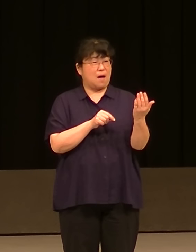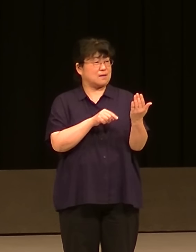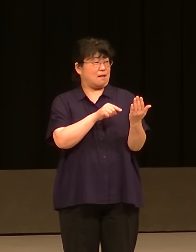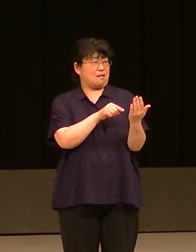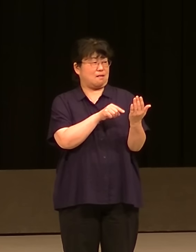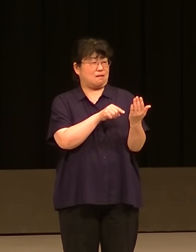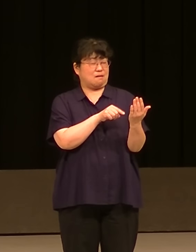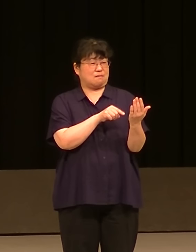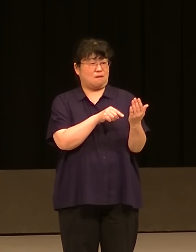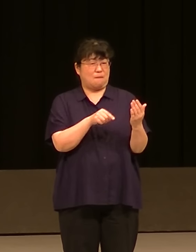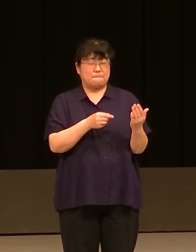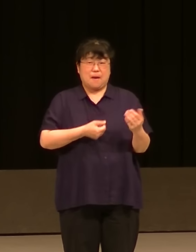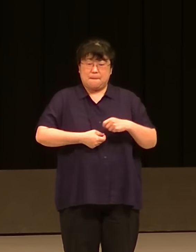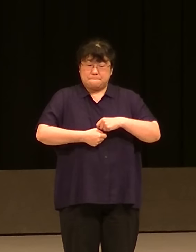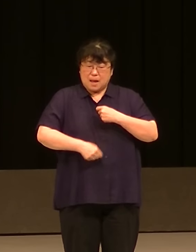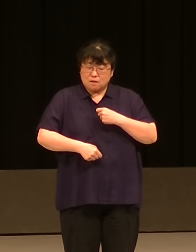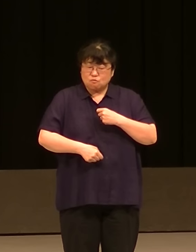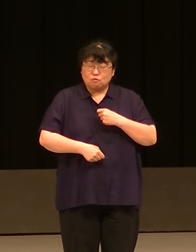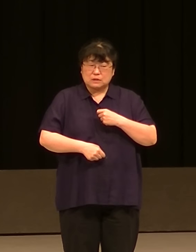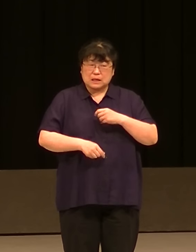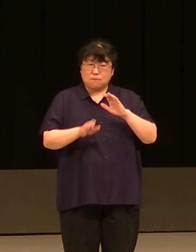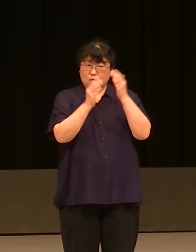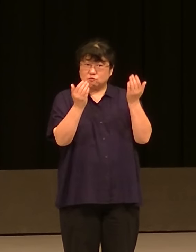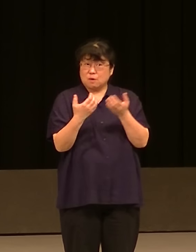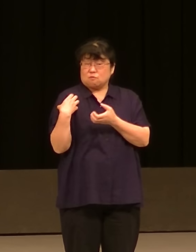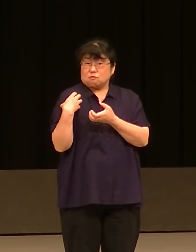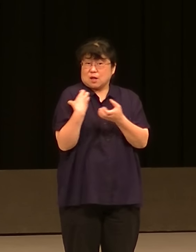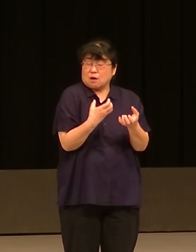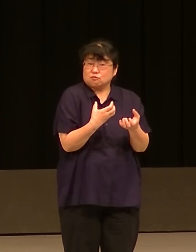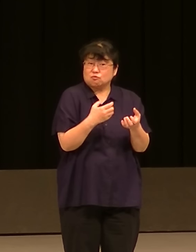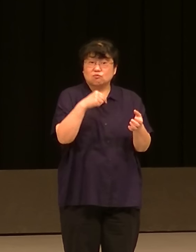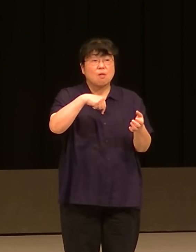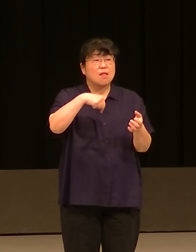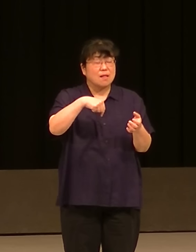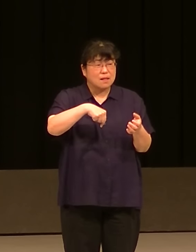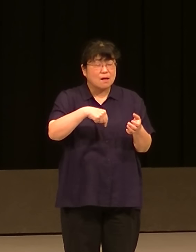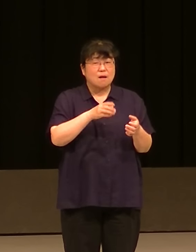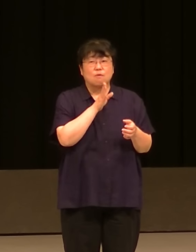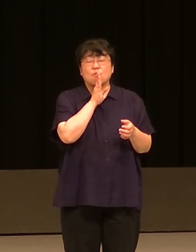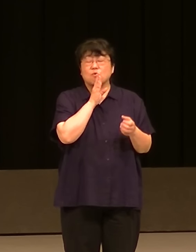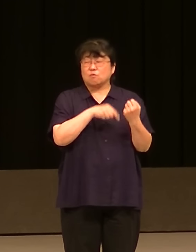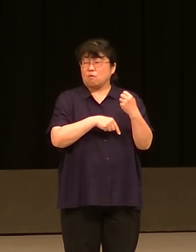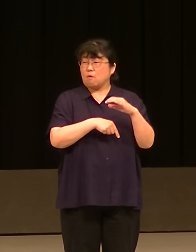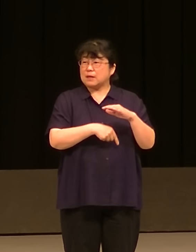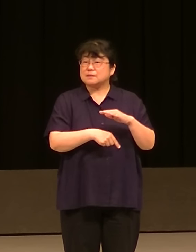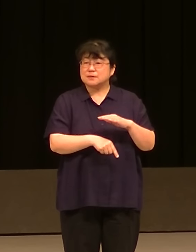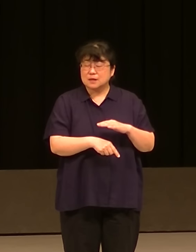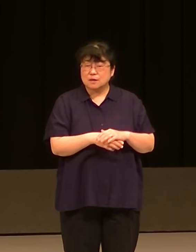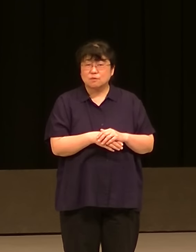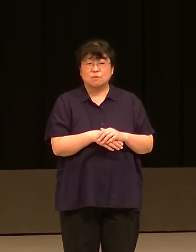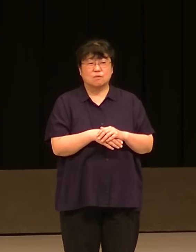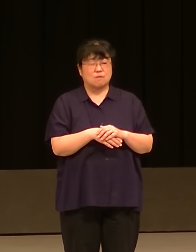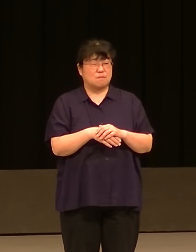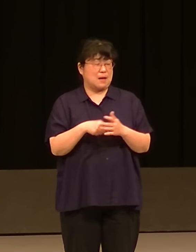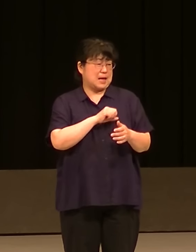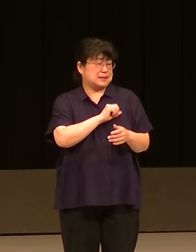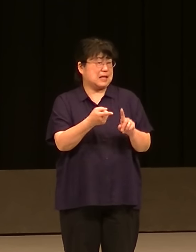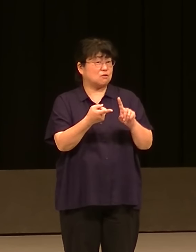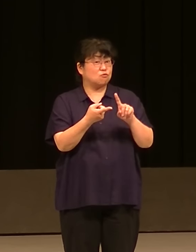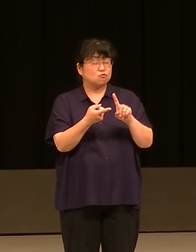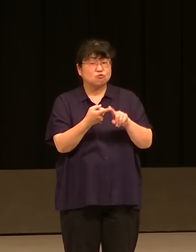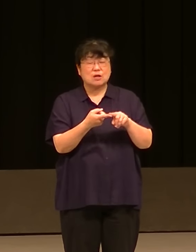の真っ当さに今全てを託すという、これこそが本当の意味での、この積極的